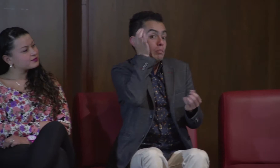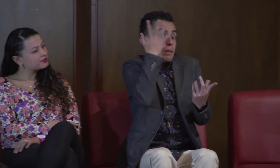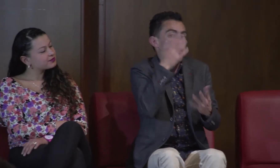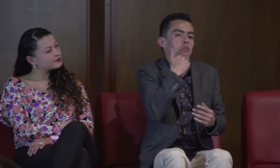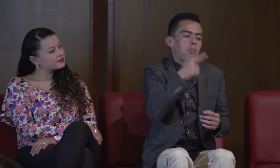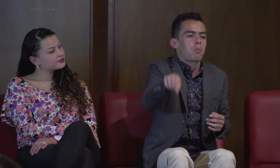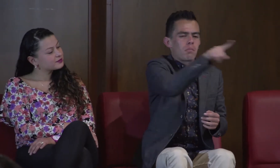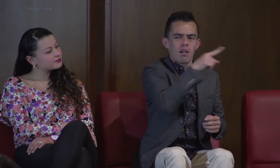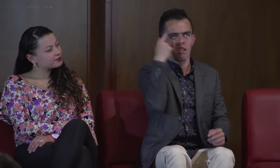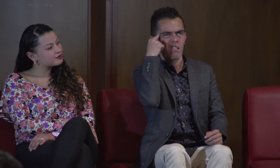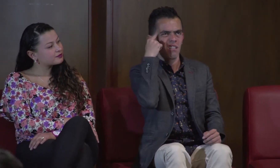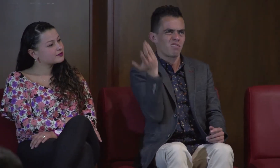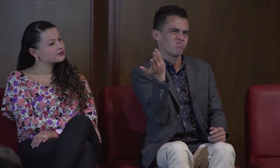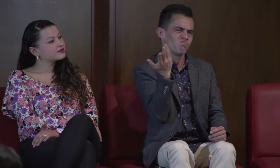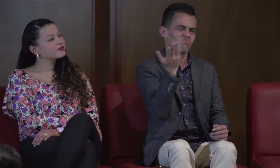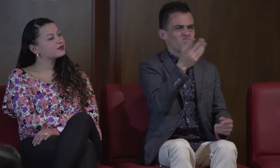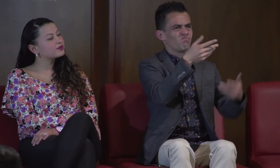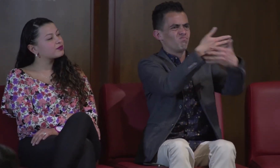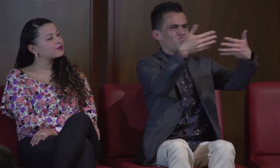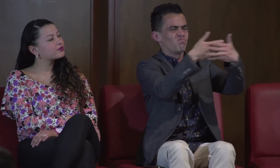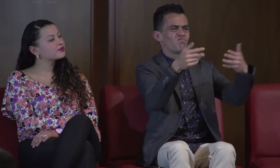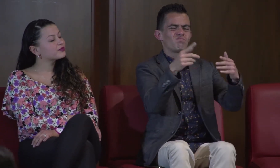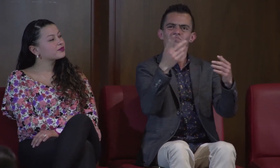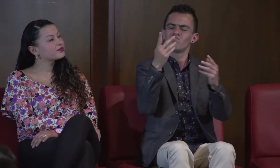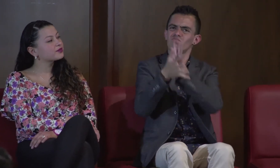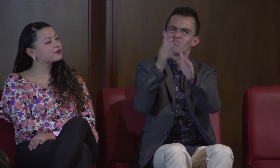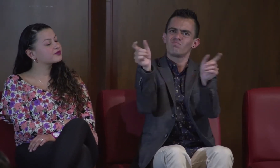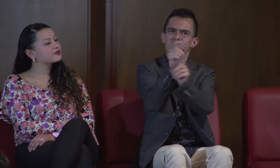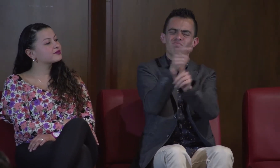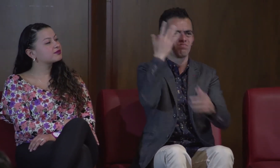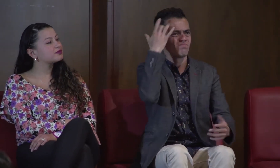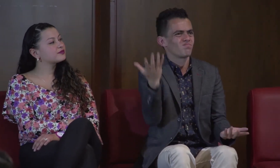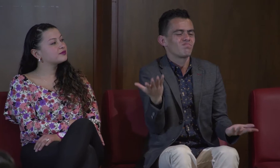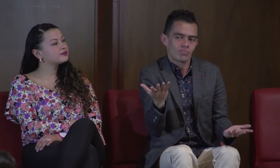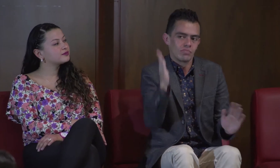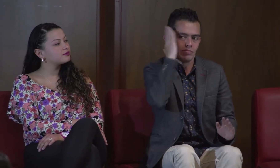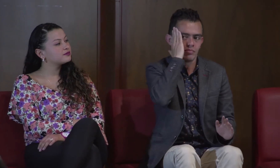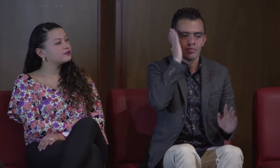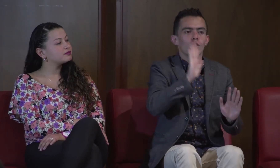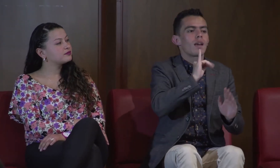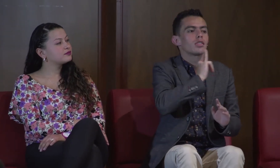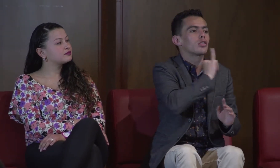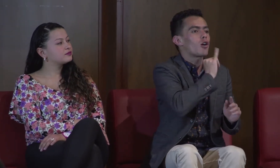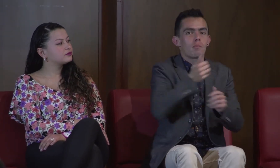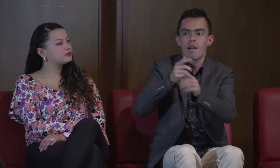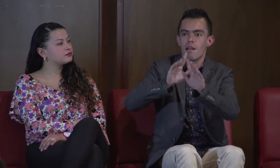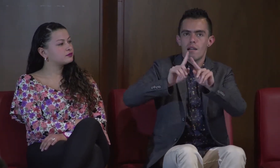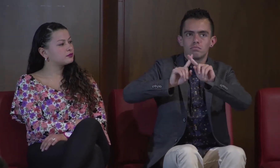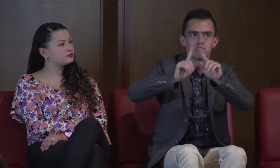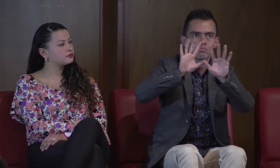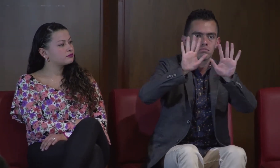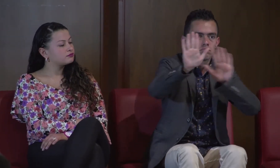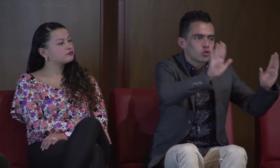Ahora bien, no sé, ustedes están pensando en este momento tal vez ese texto porque había que hacerse